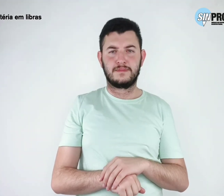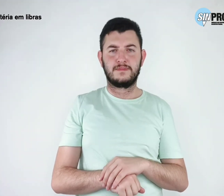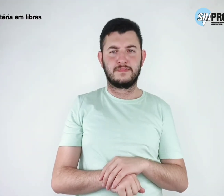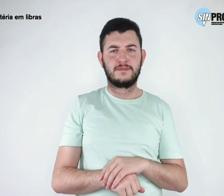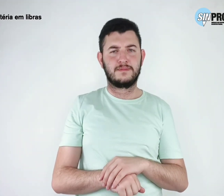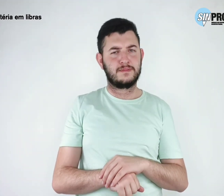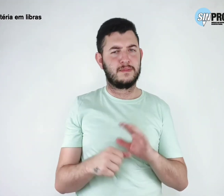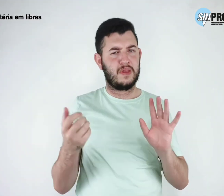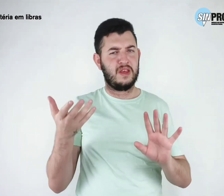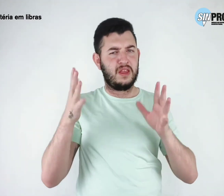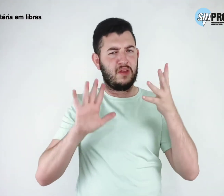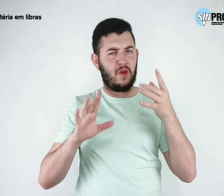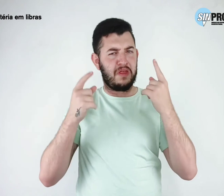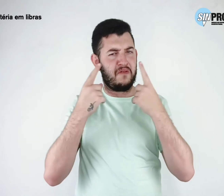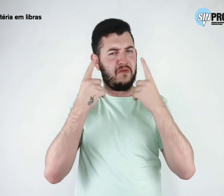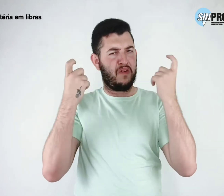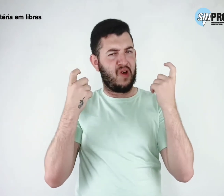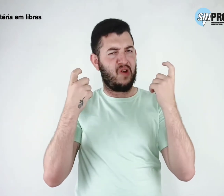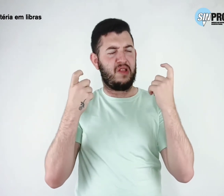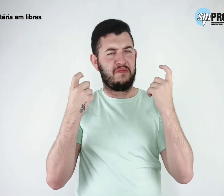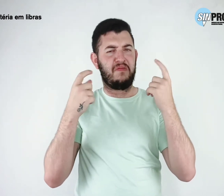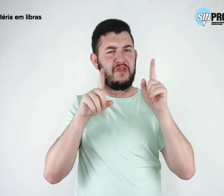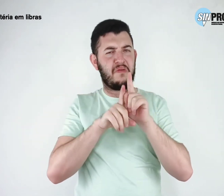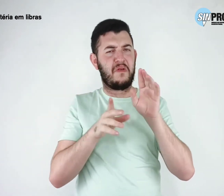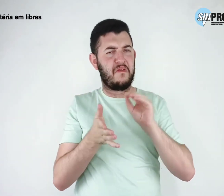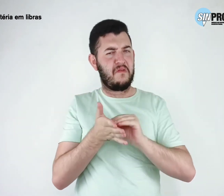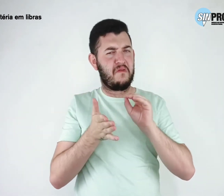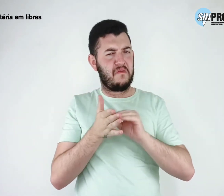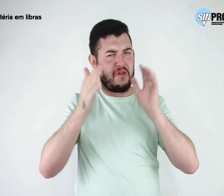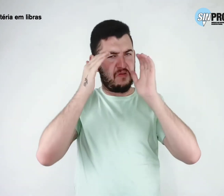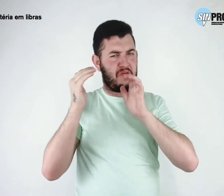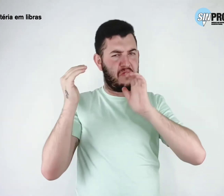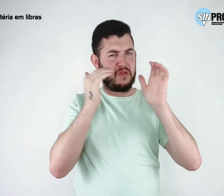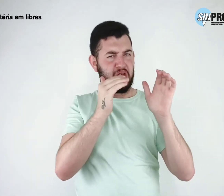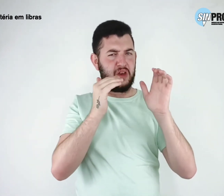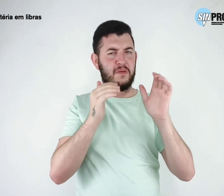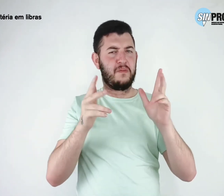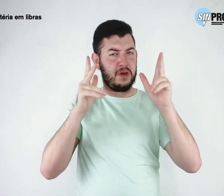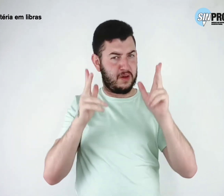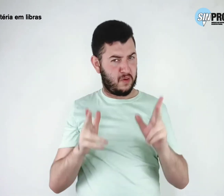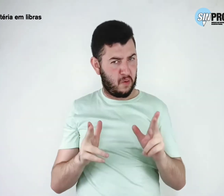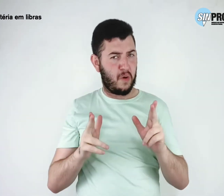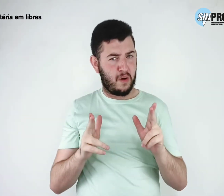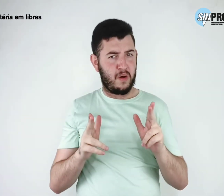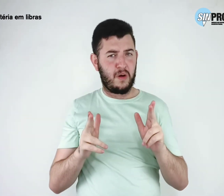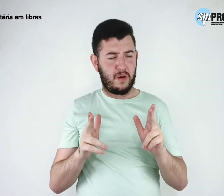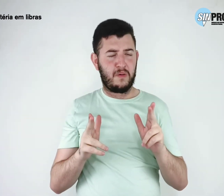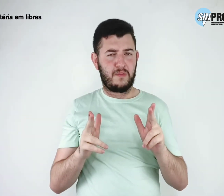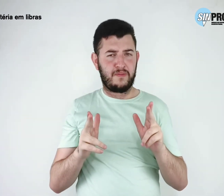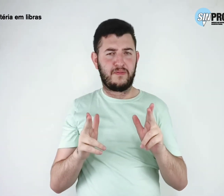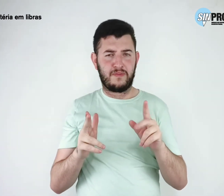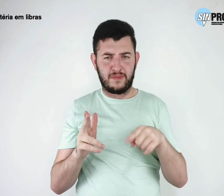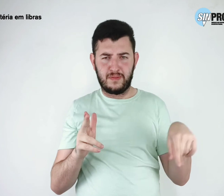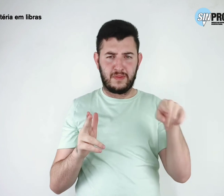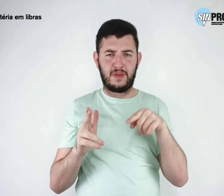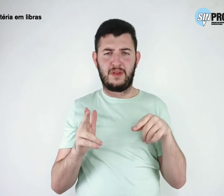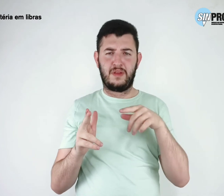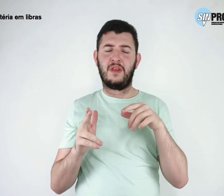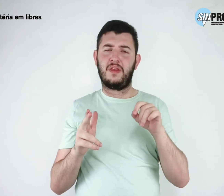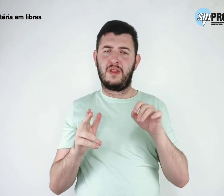Situações de violência e desrespeito como essa a qual foram submetidas essas